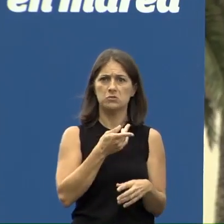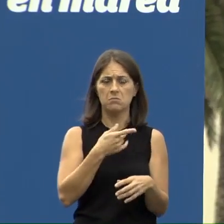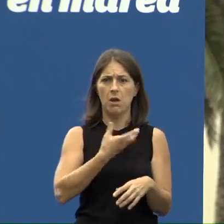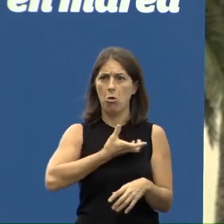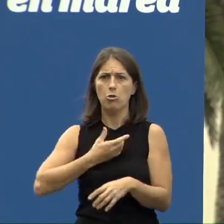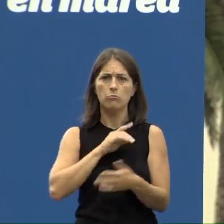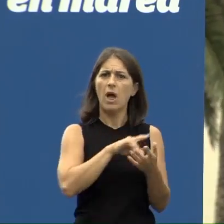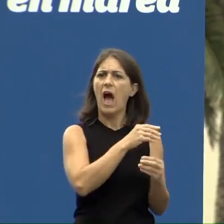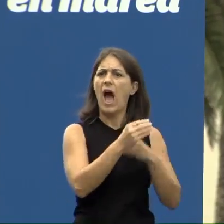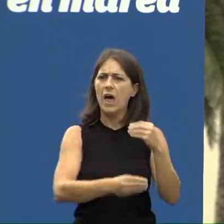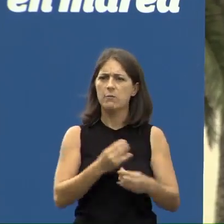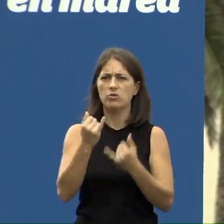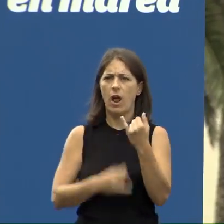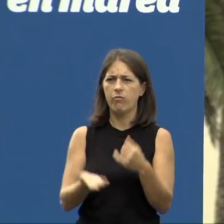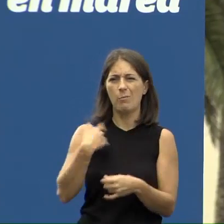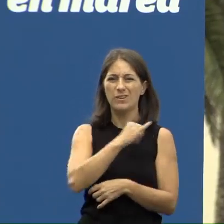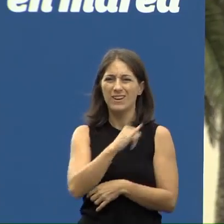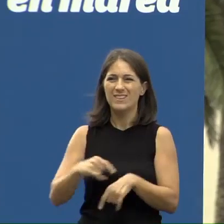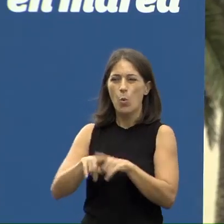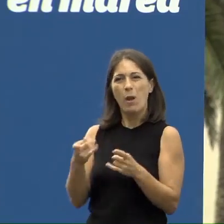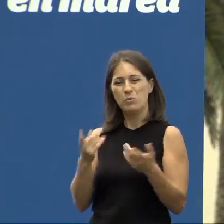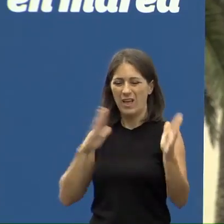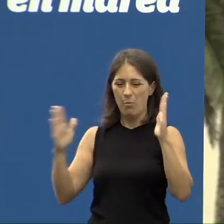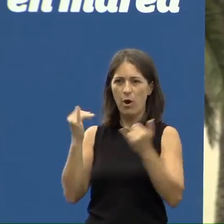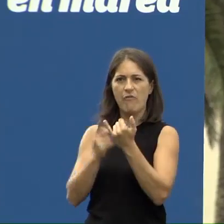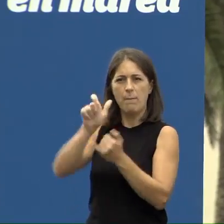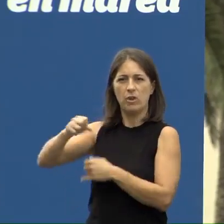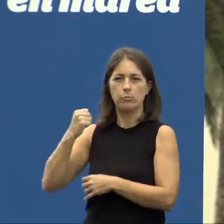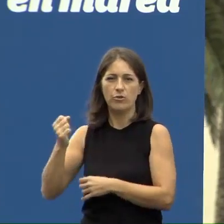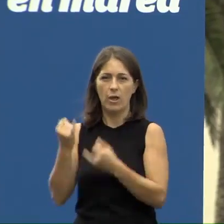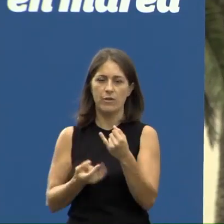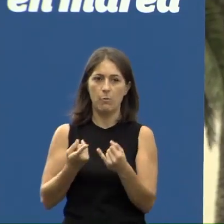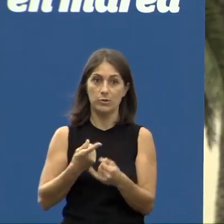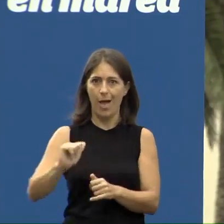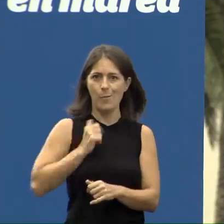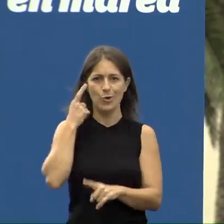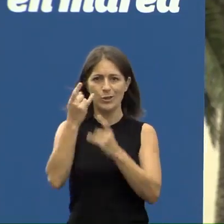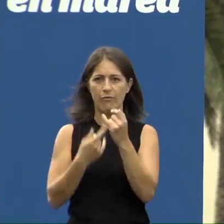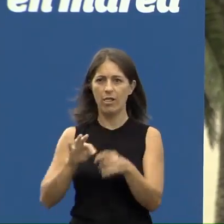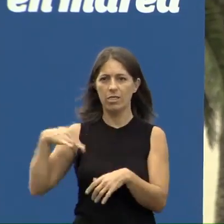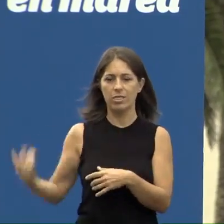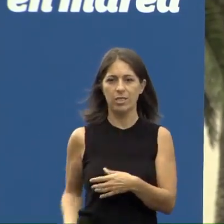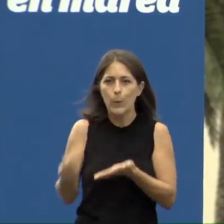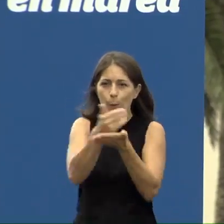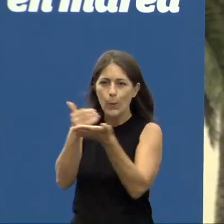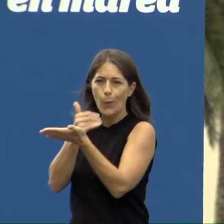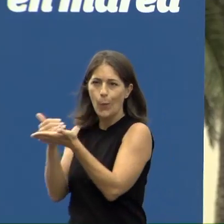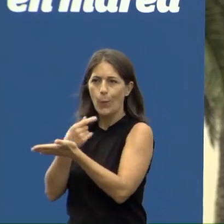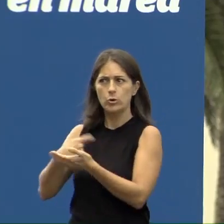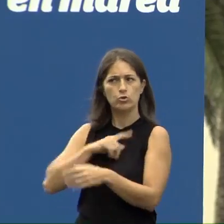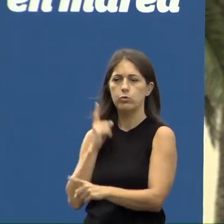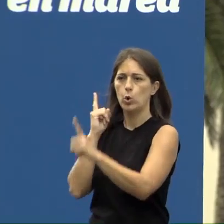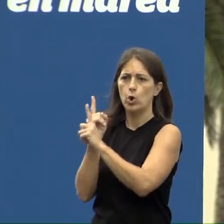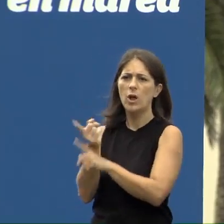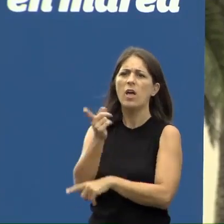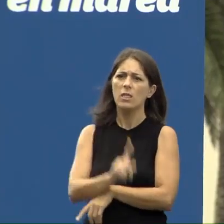cara a eses poderosos que na crise incrementan a brecha social para seguir enchendo os seus petos. É posible crear unha renda